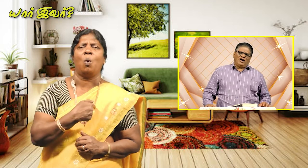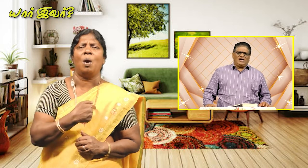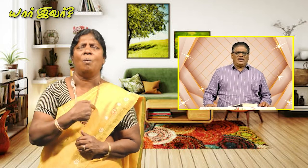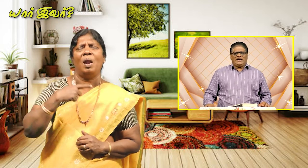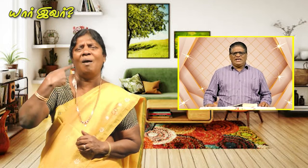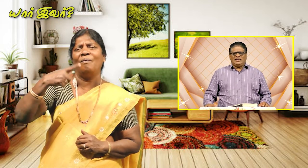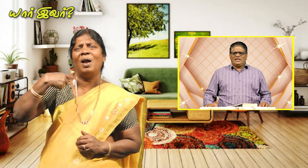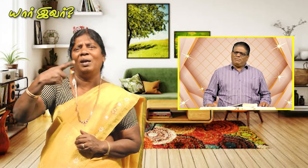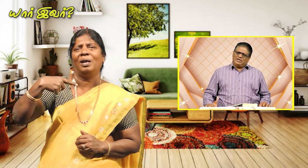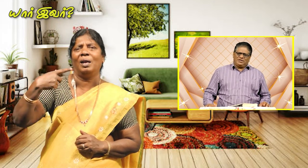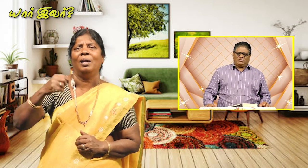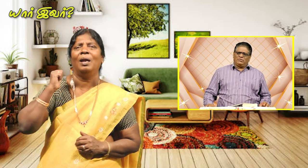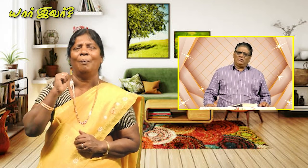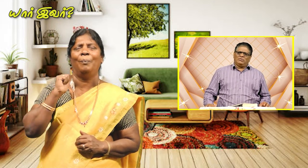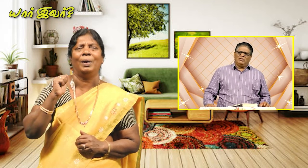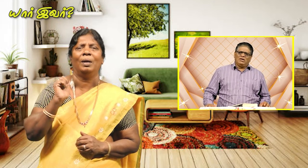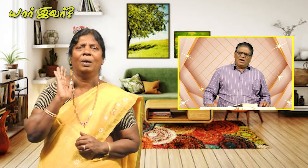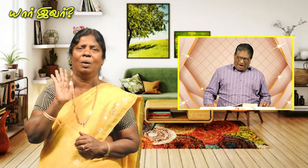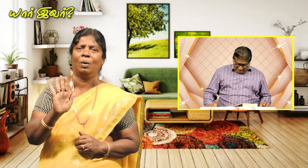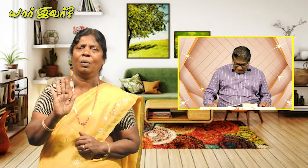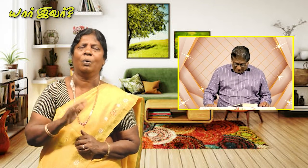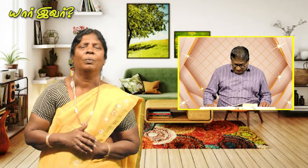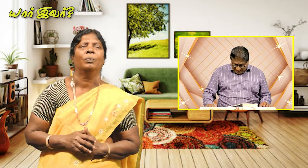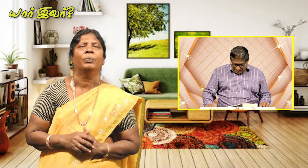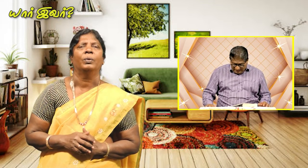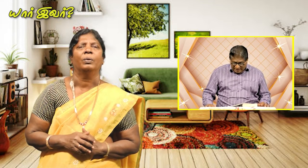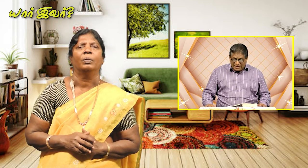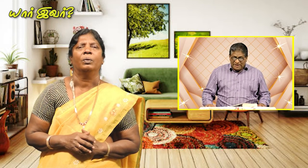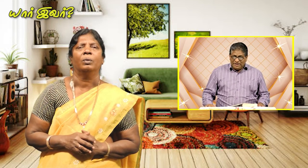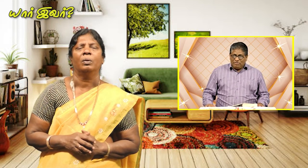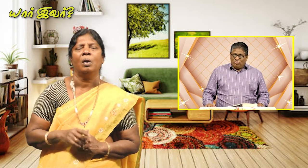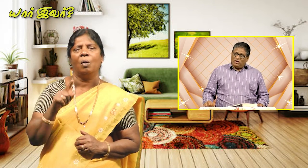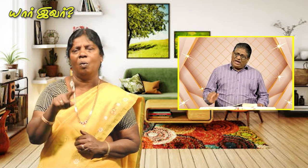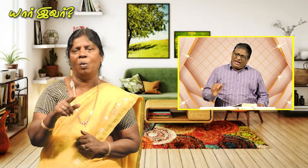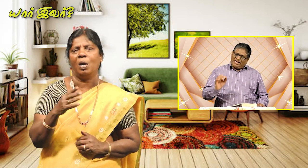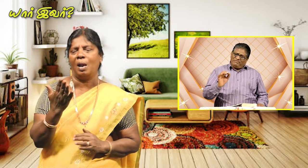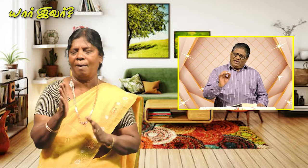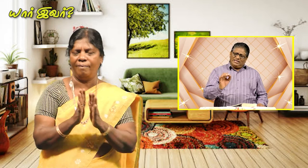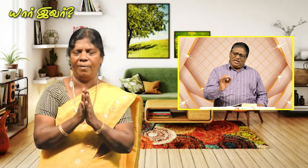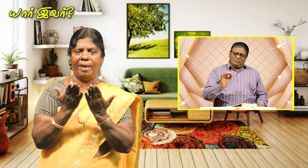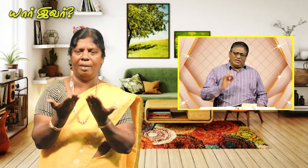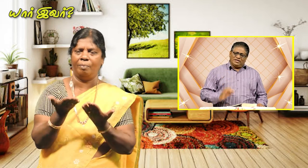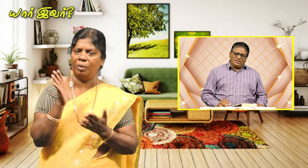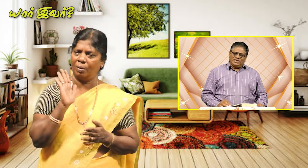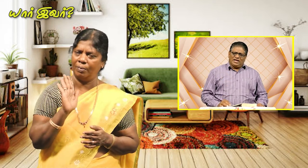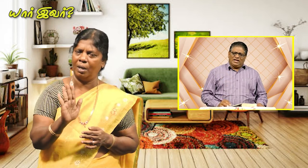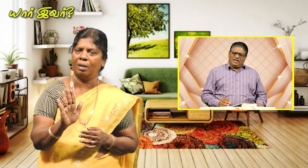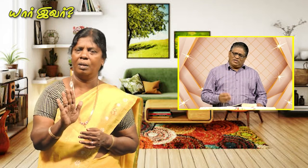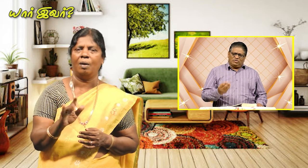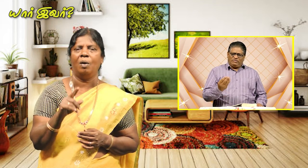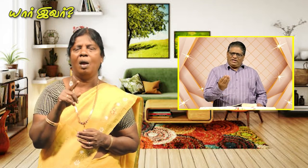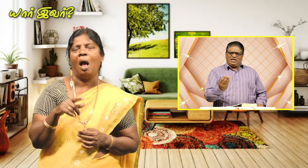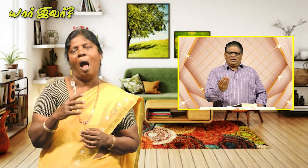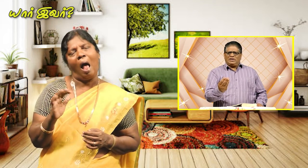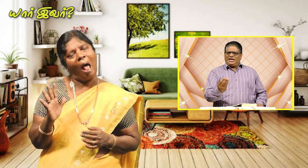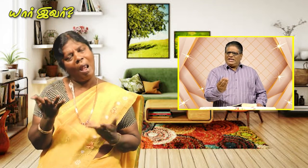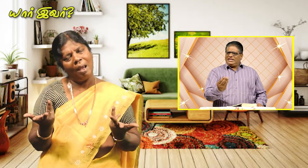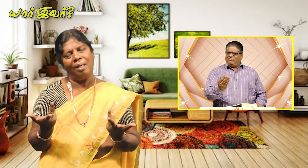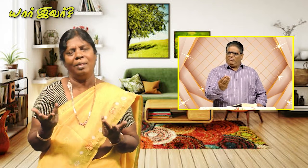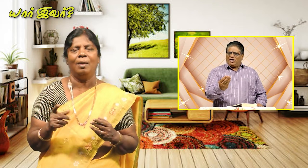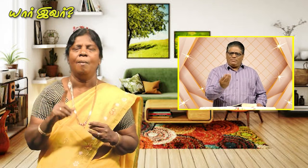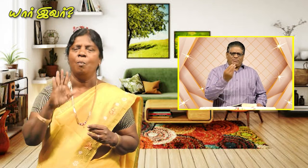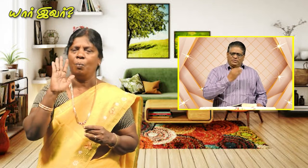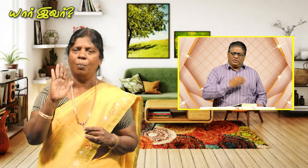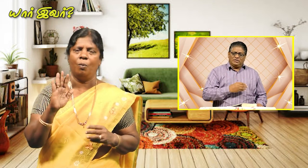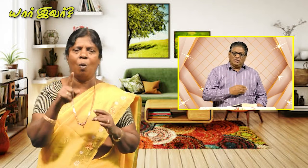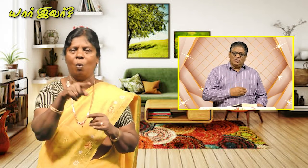இயல்புகளினுடைய வாழ்க்கை எப்படி இருக்கும் அப்படின்றத உங்க கையில வேதாகமம் இருந்தால், அல்லது ஒரு வேதாகமம்